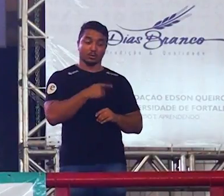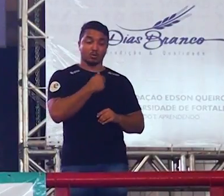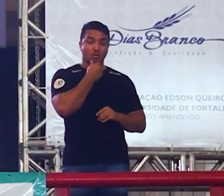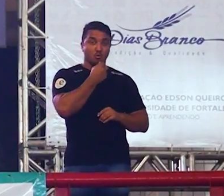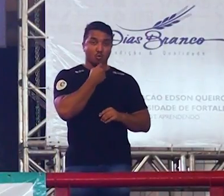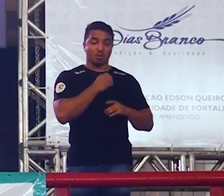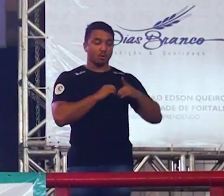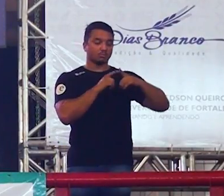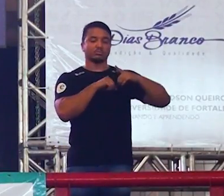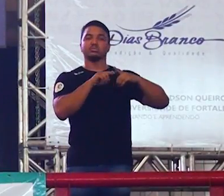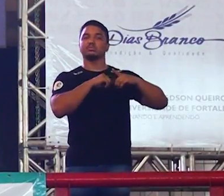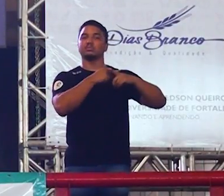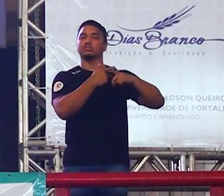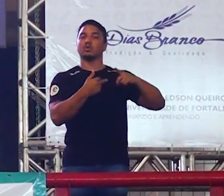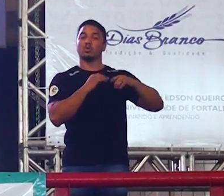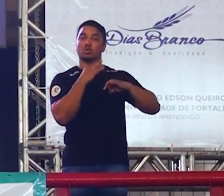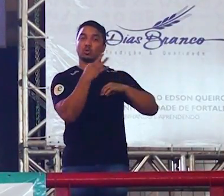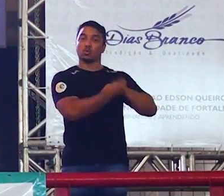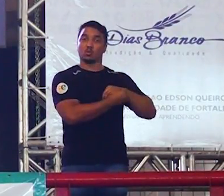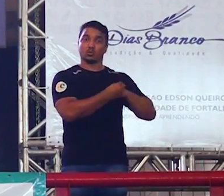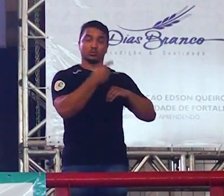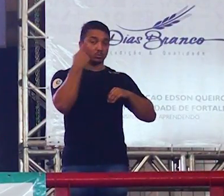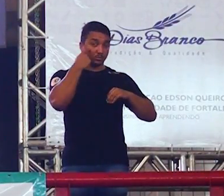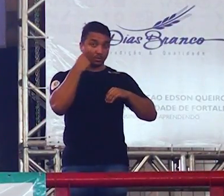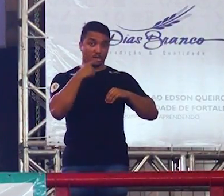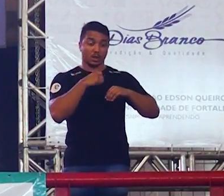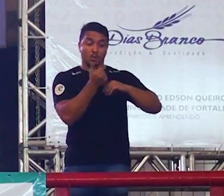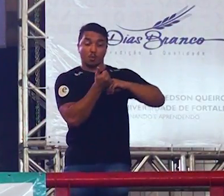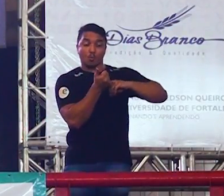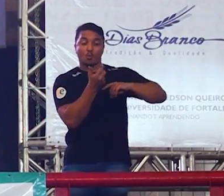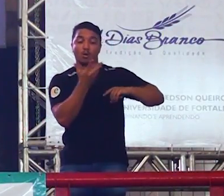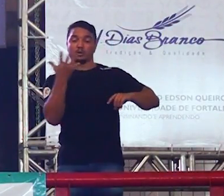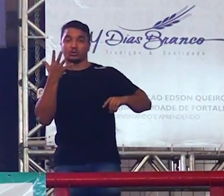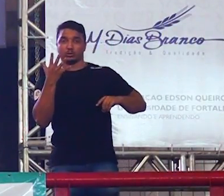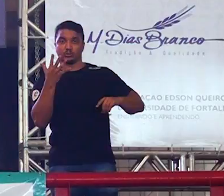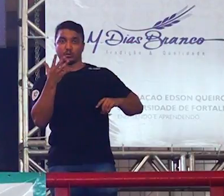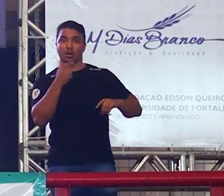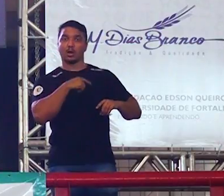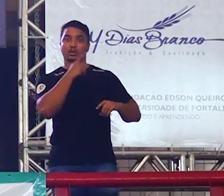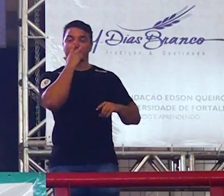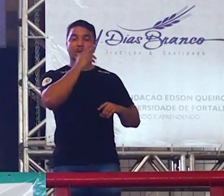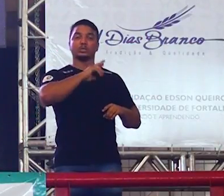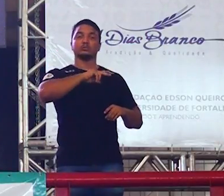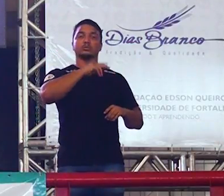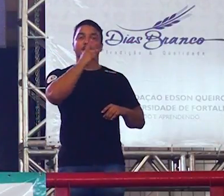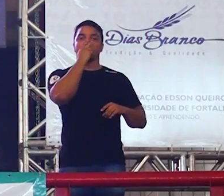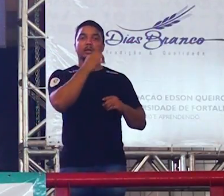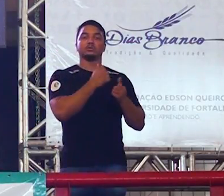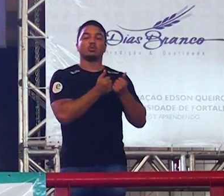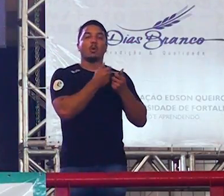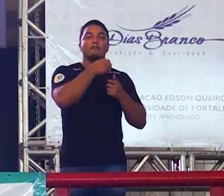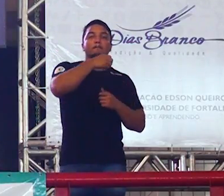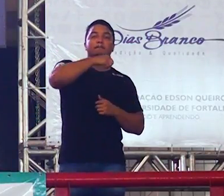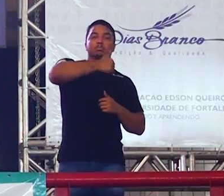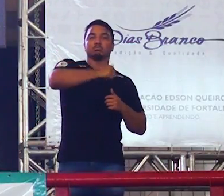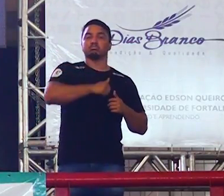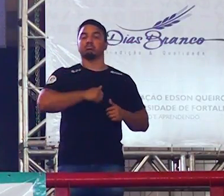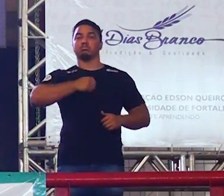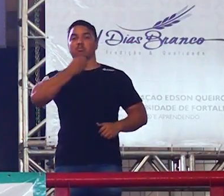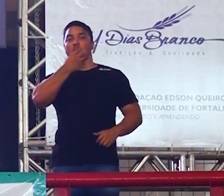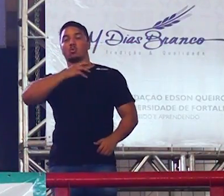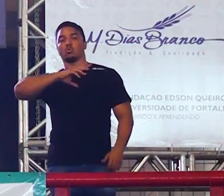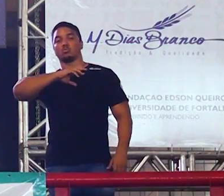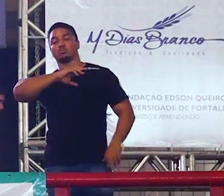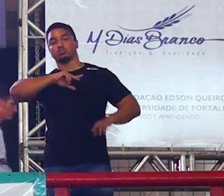reprodutor masculino, ele visa a quantidade ao invés da qualidade.